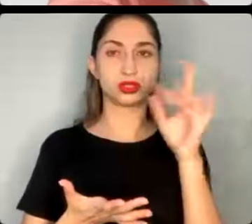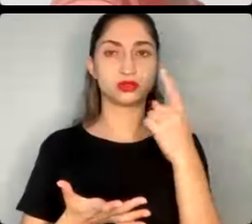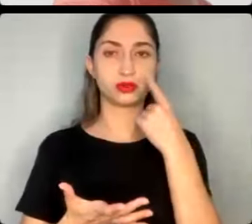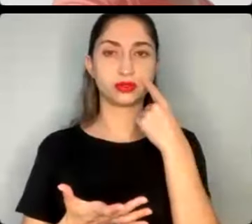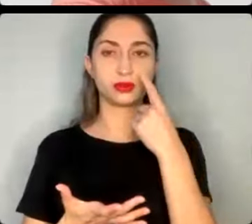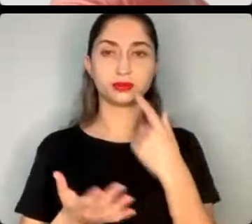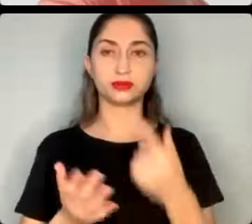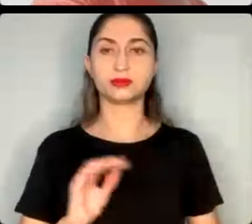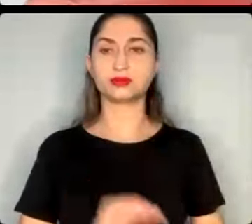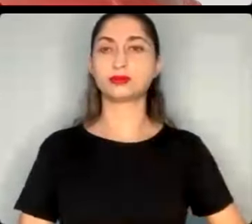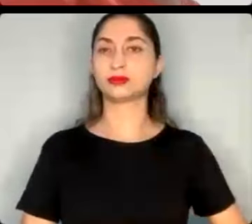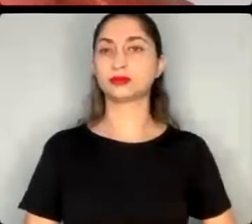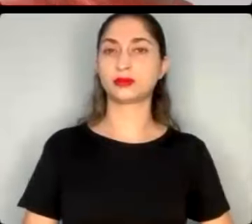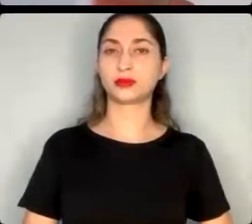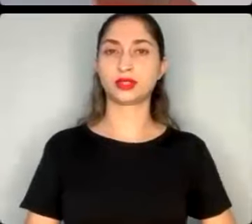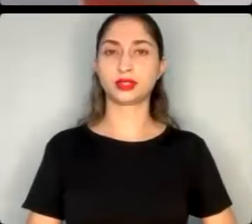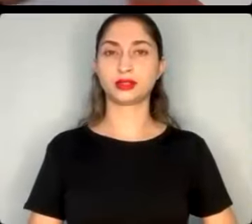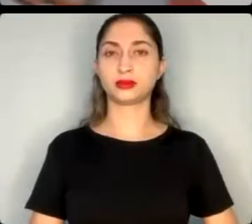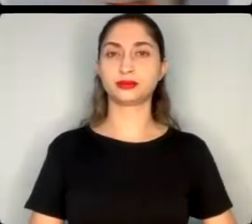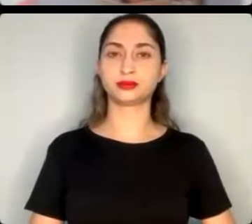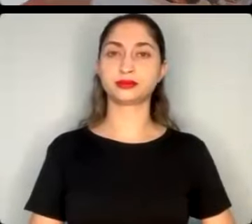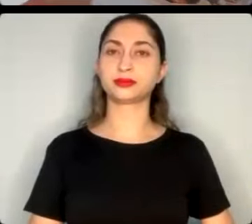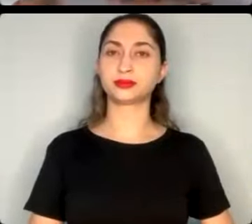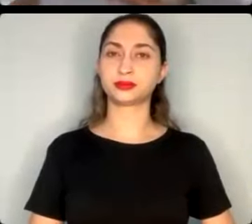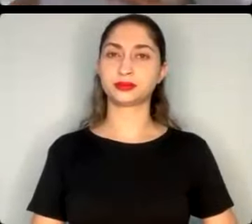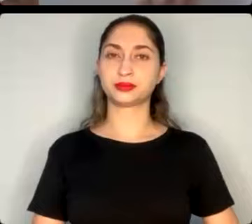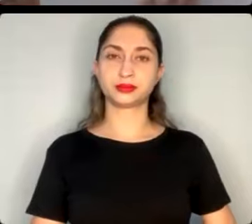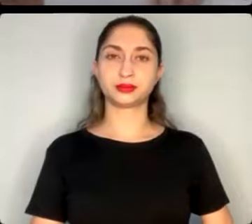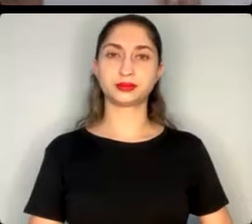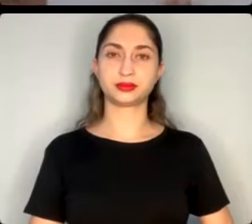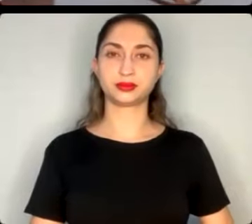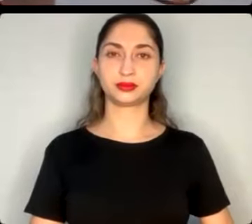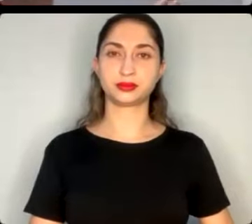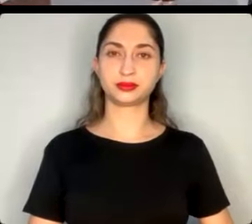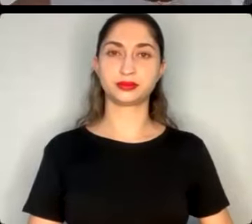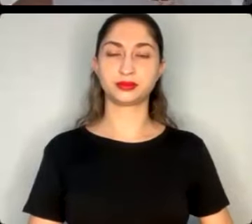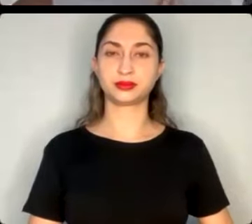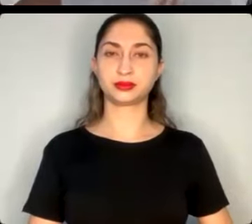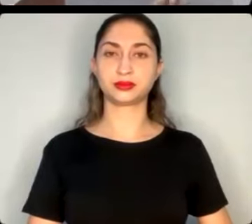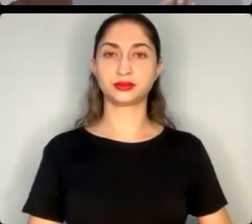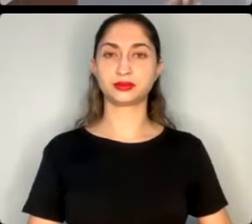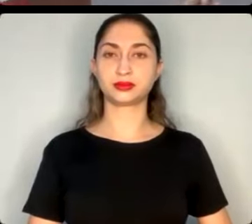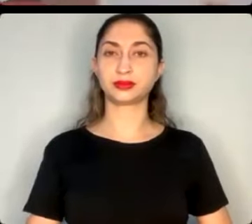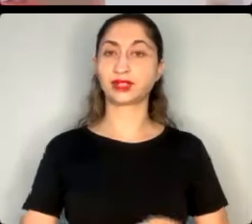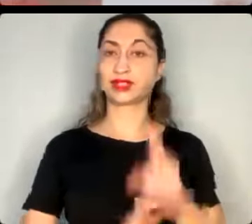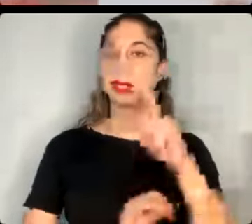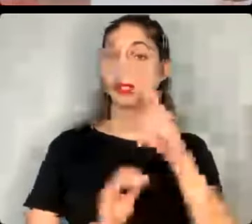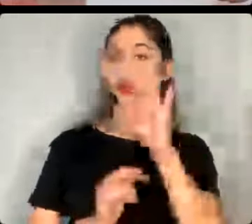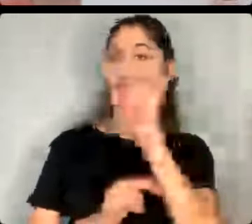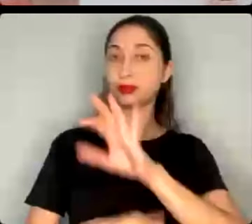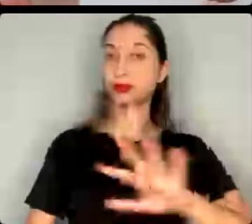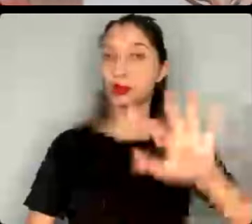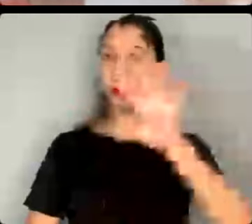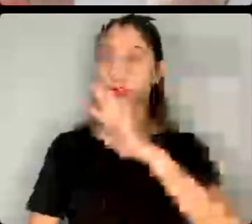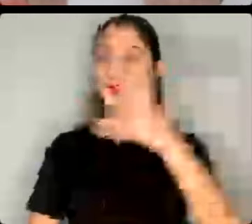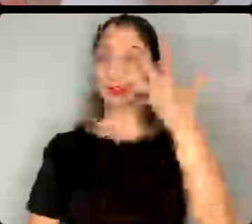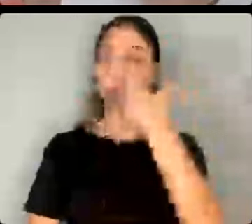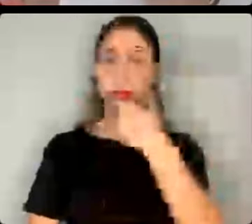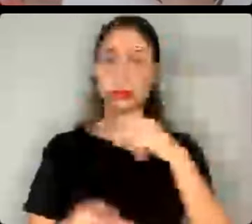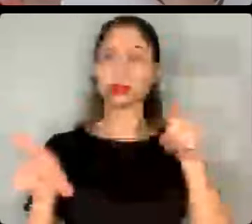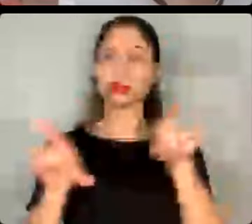explicar. Eu tenho uma aqui. Tá. Então, essa imagem também muito bonita da Leonora Weissman. O que a gente vai estar